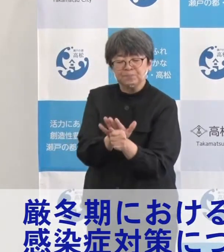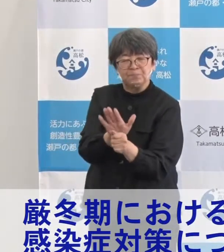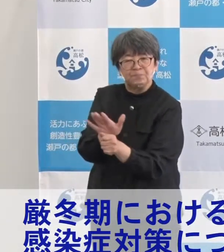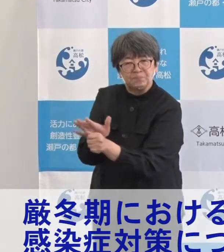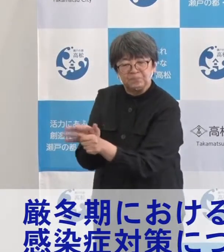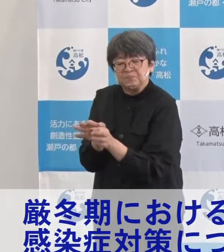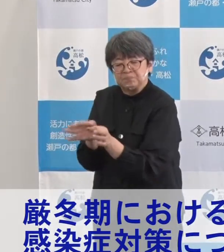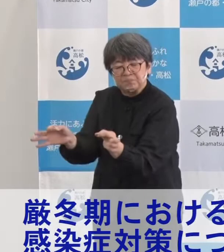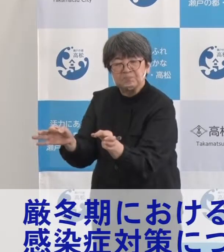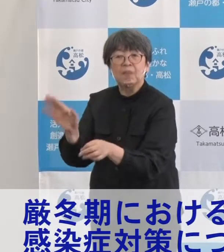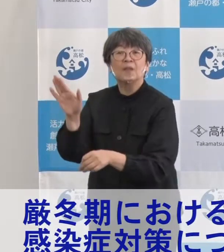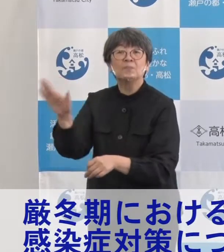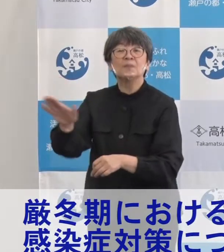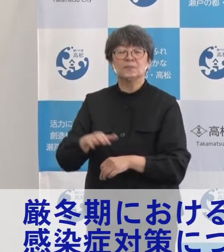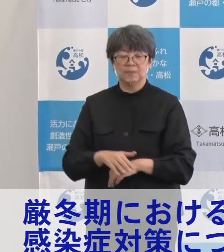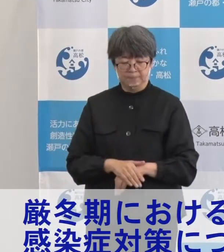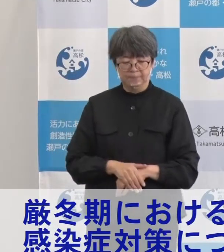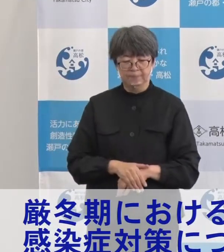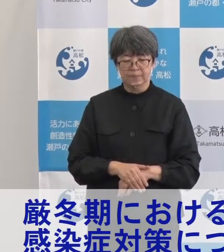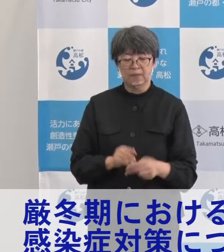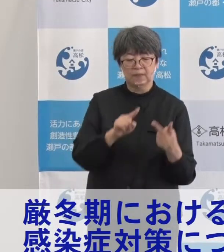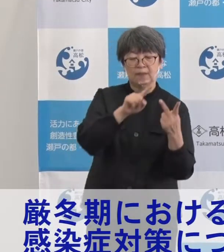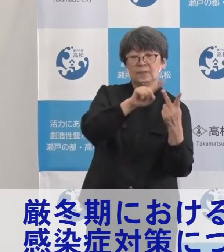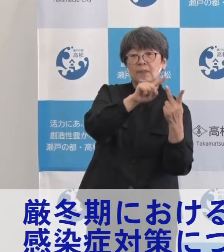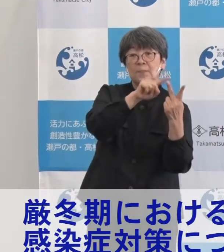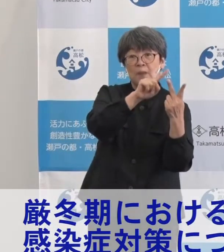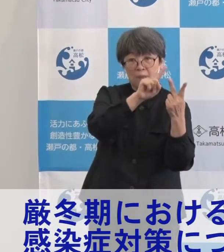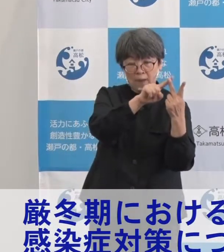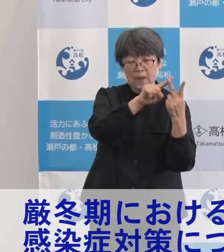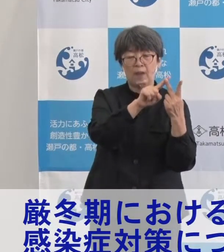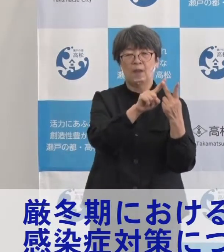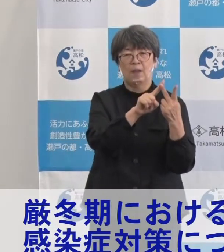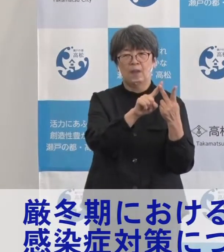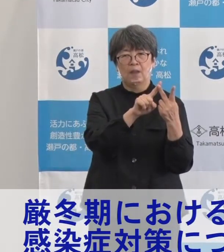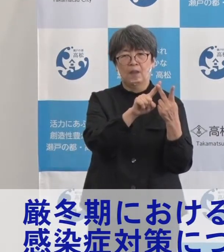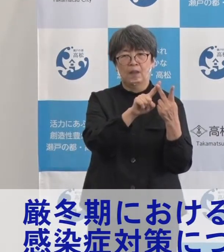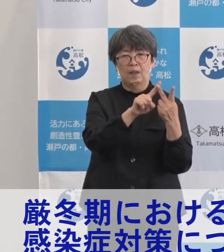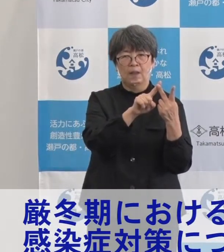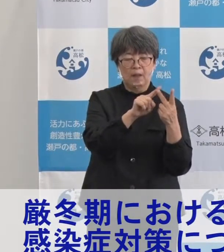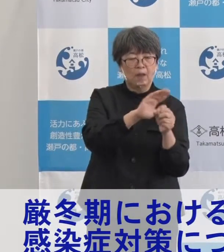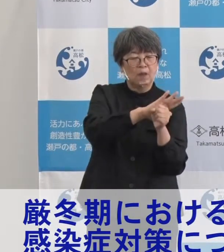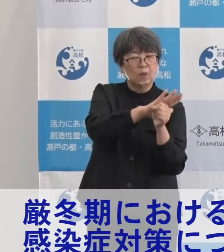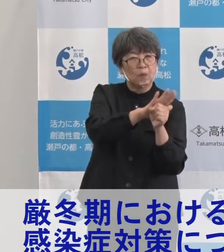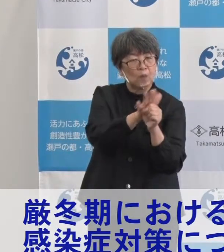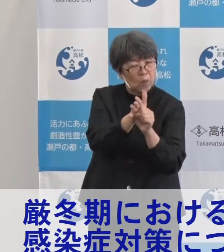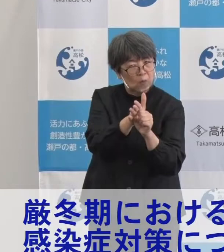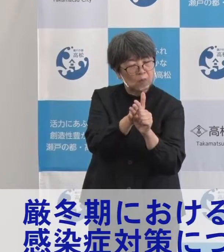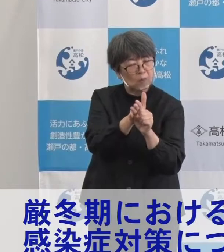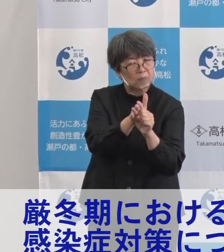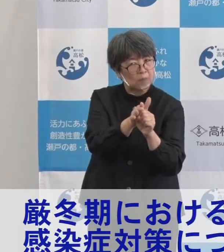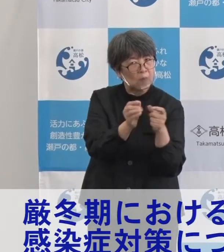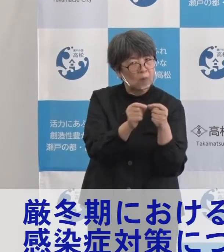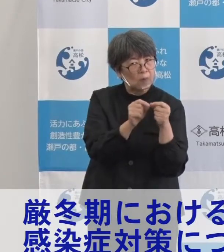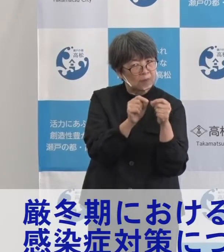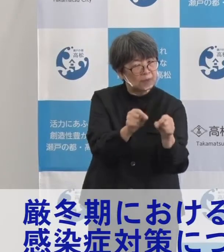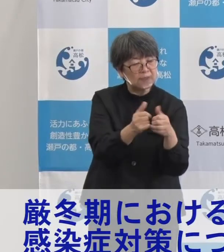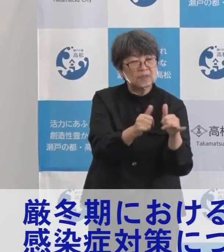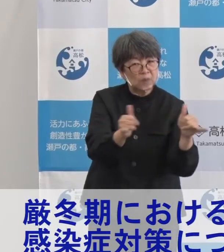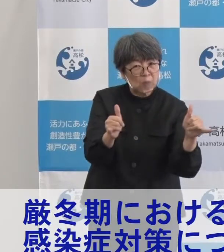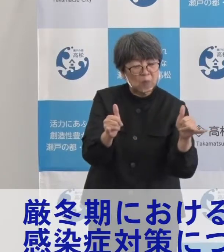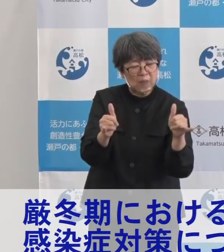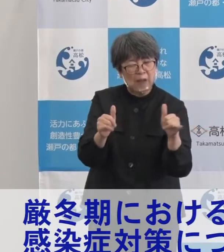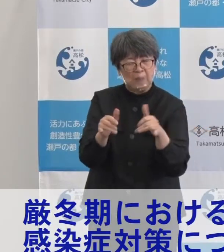ますまだまた2点目といたしまして新型コロナウイルス感染症の全国的な拡大傾向が